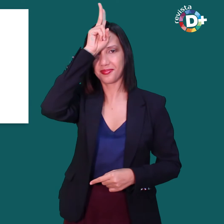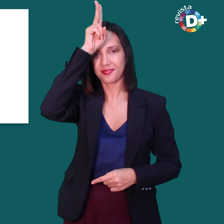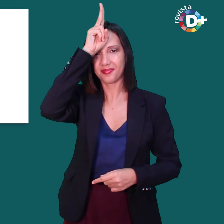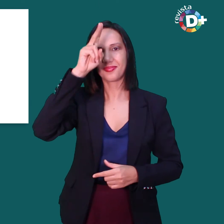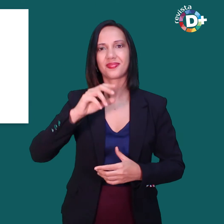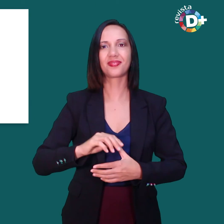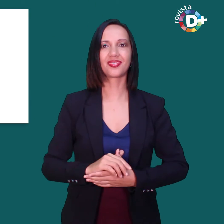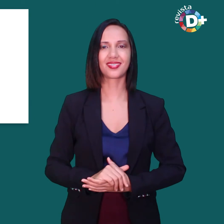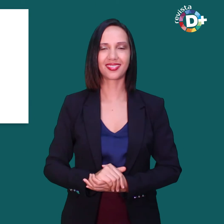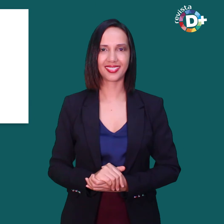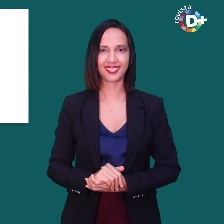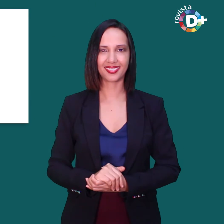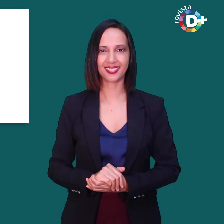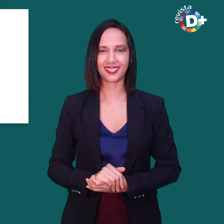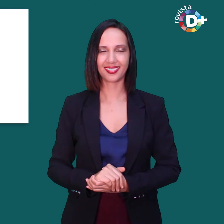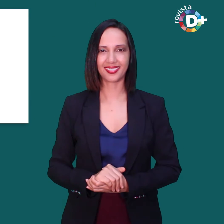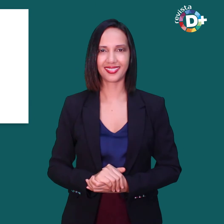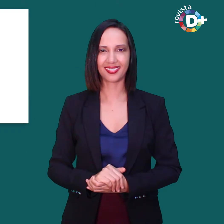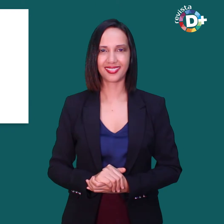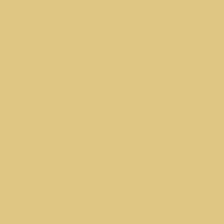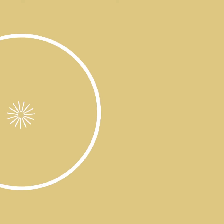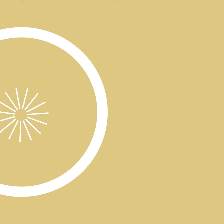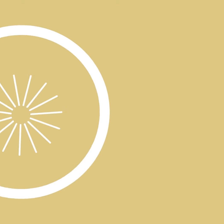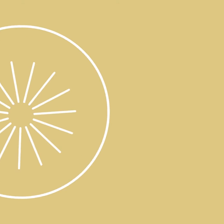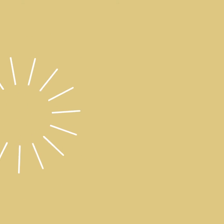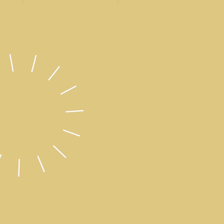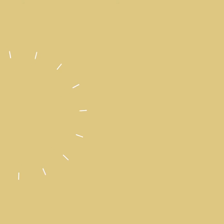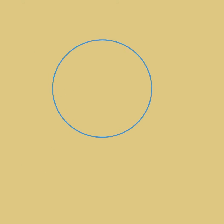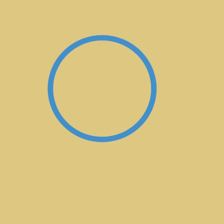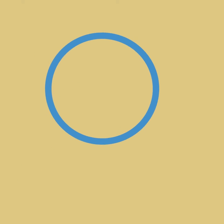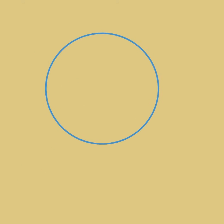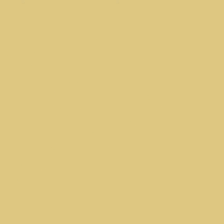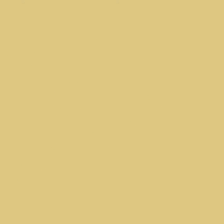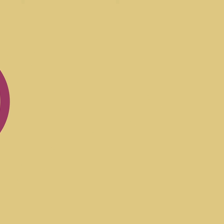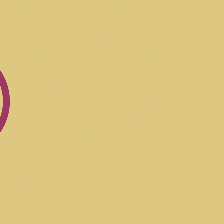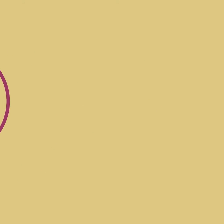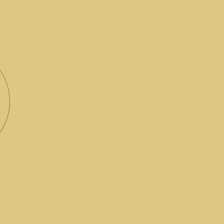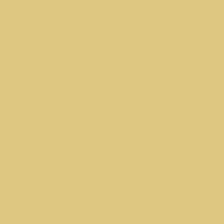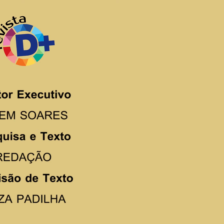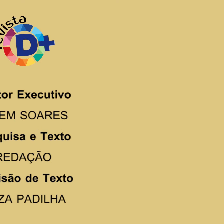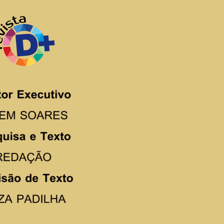Música.